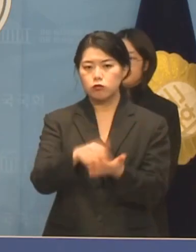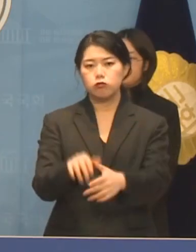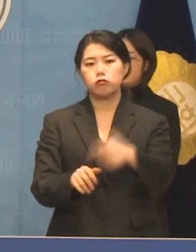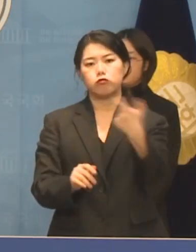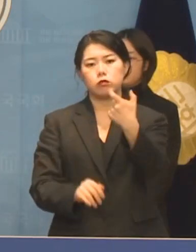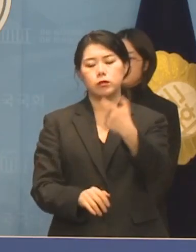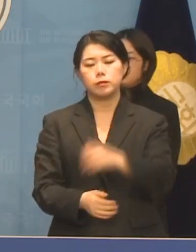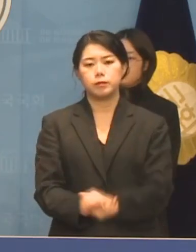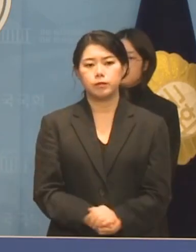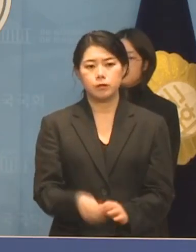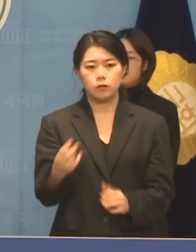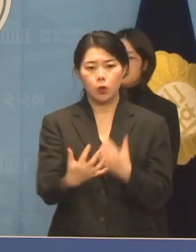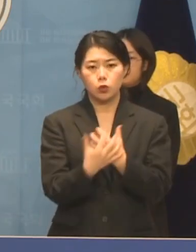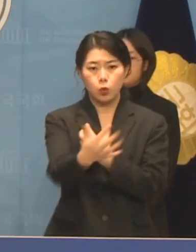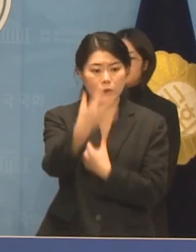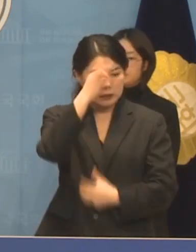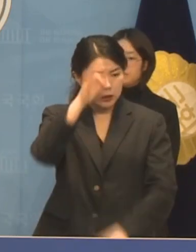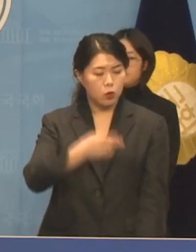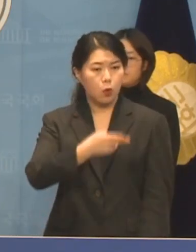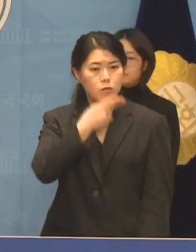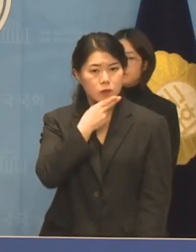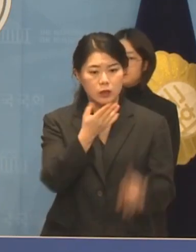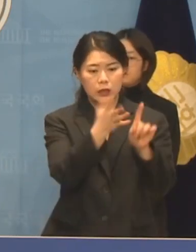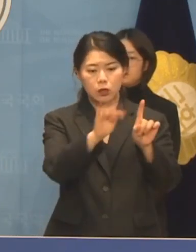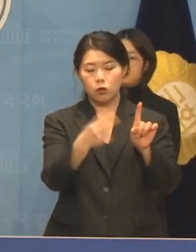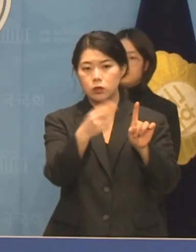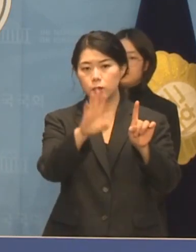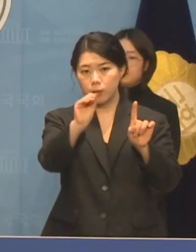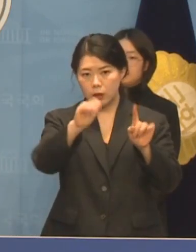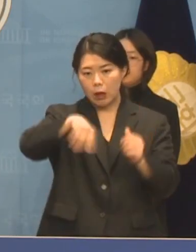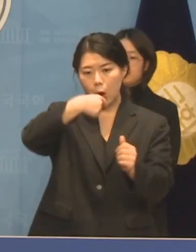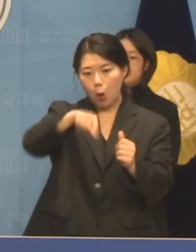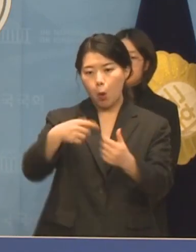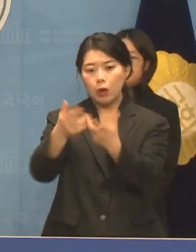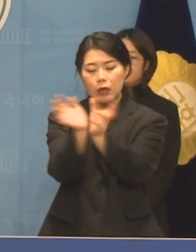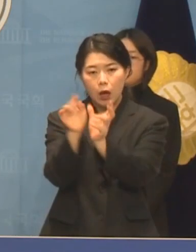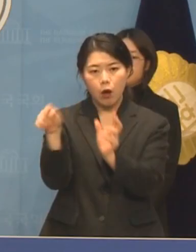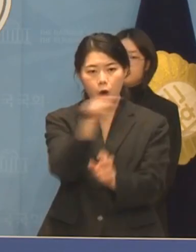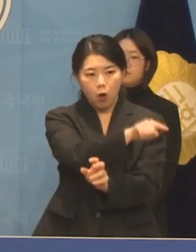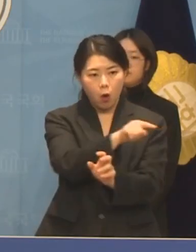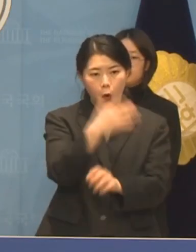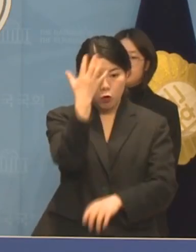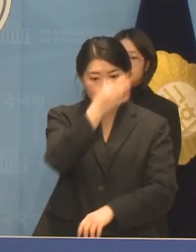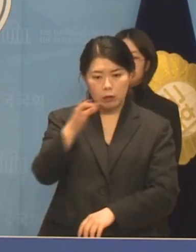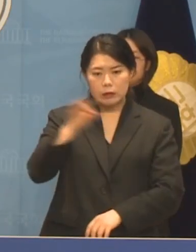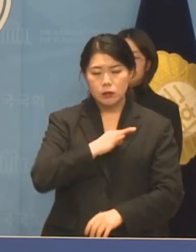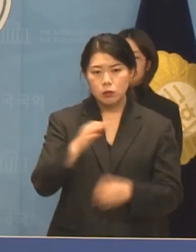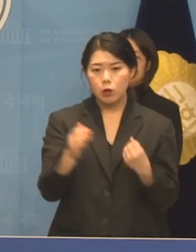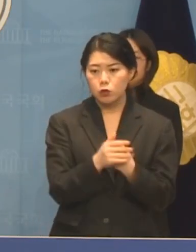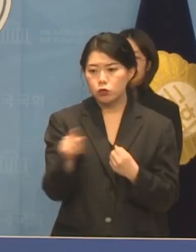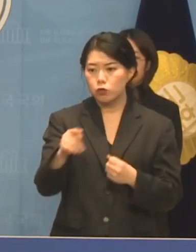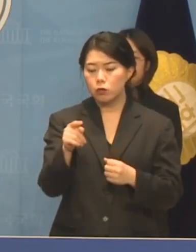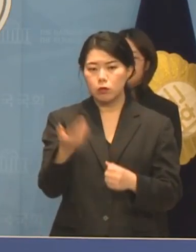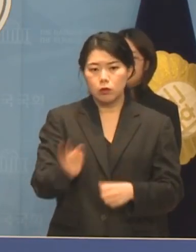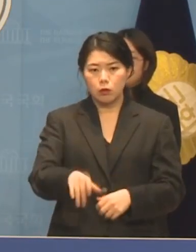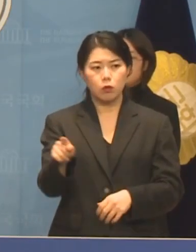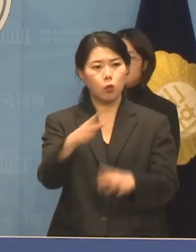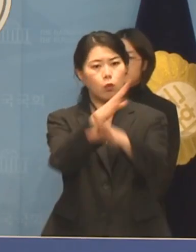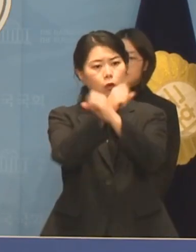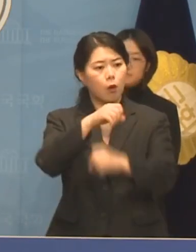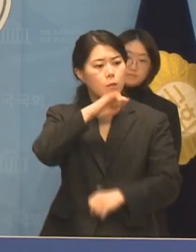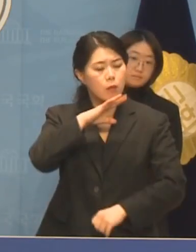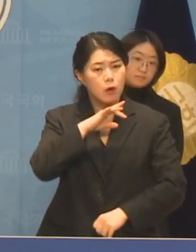이르고 있고 총회 승인 없이 1억 2천만 원 컨설팅 업체와 후원금으로 단독 수의 계약을